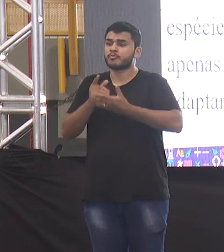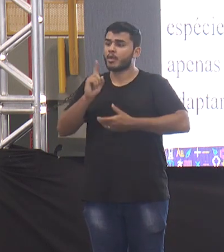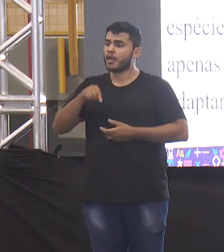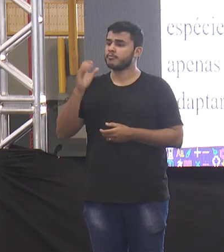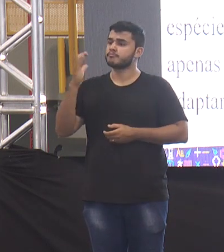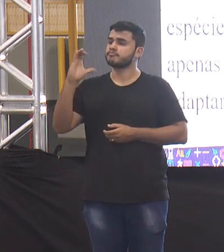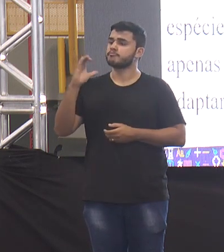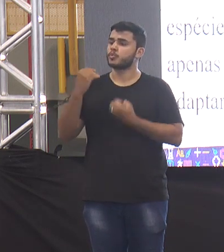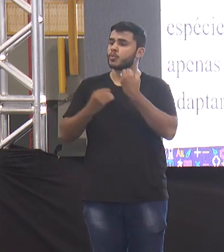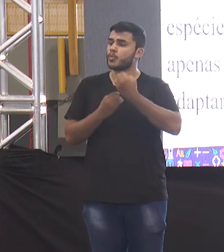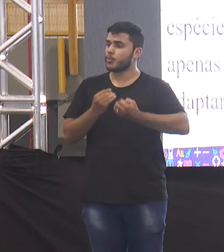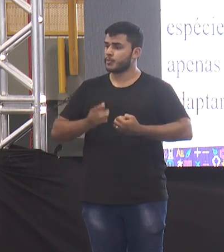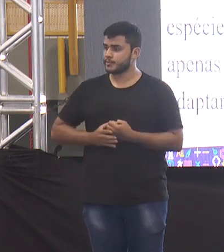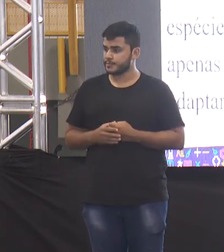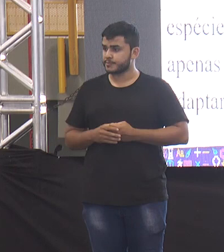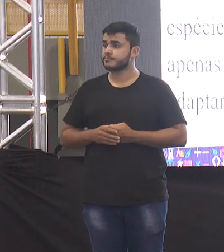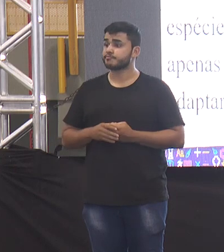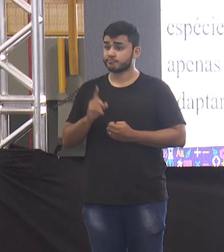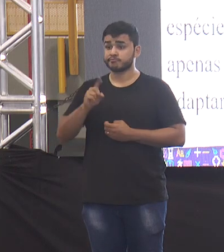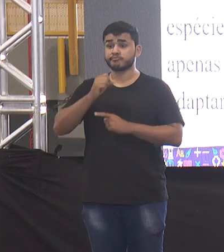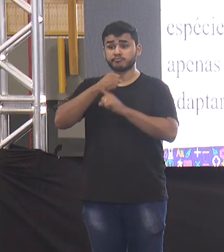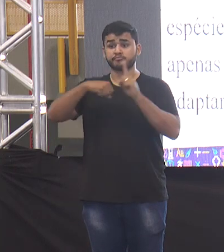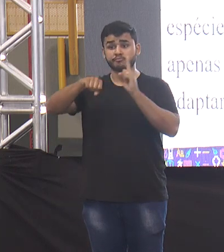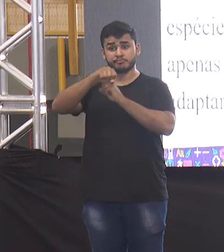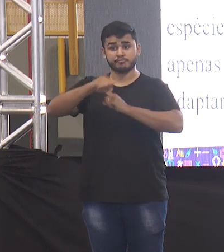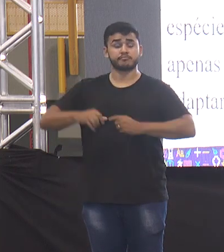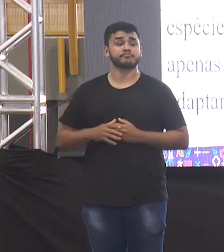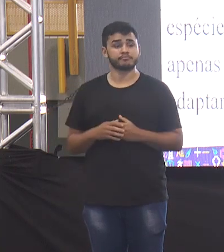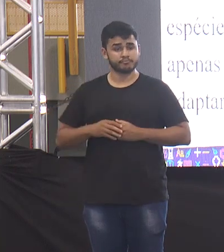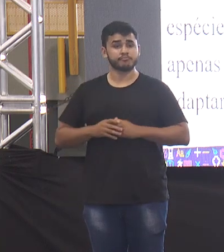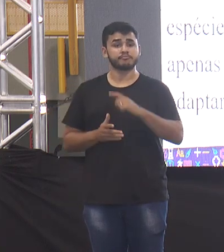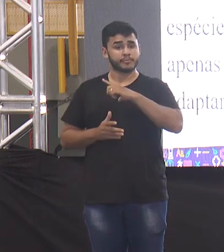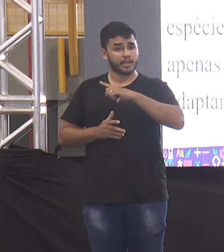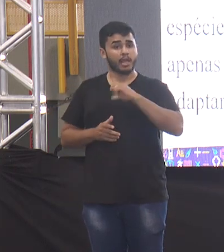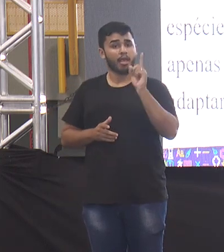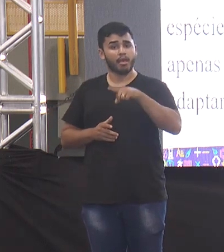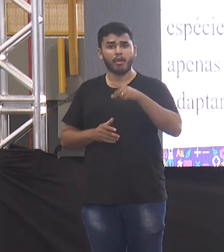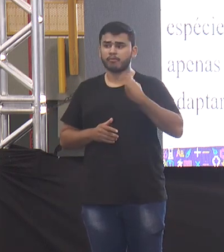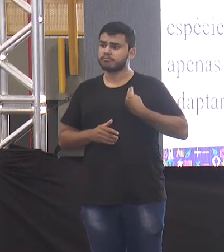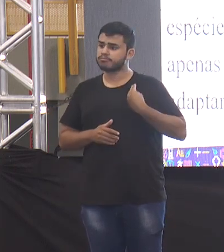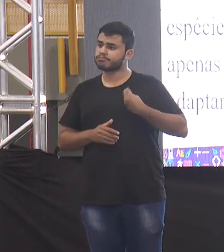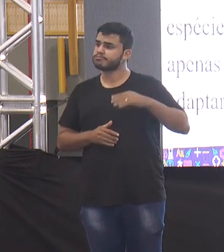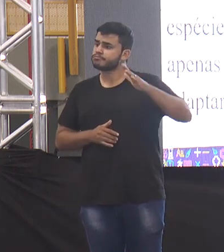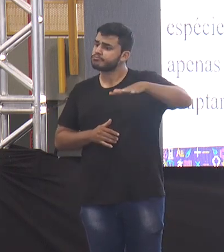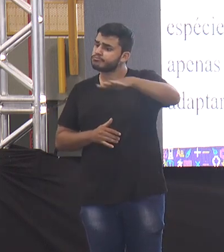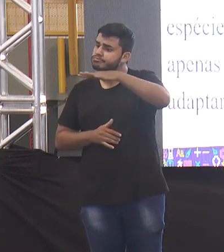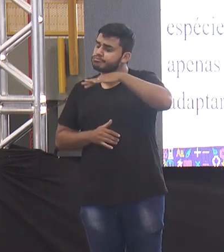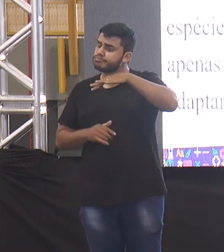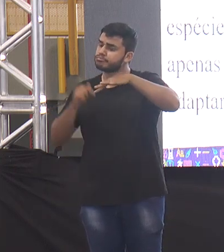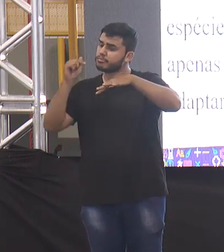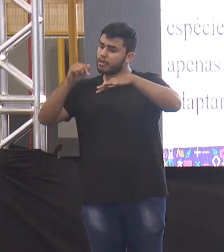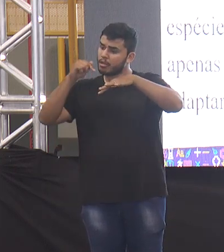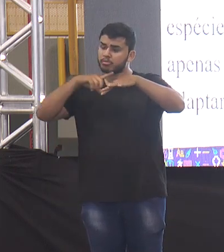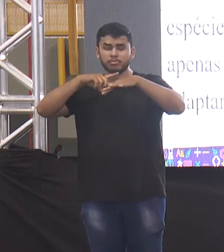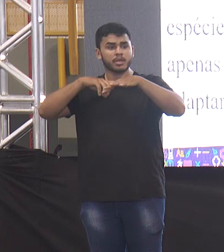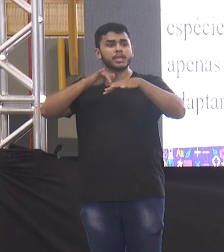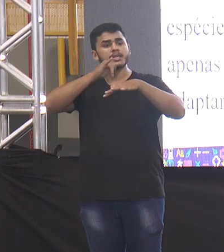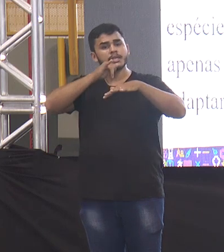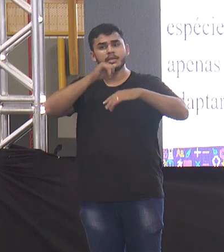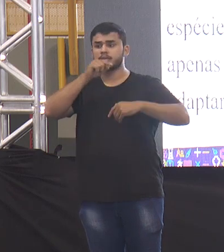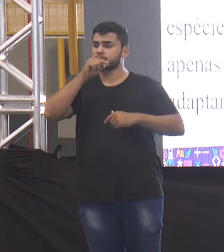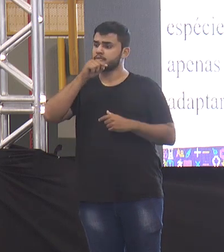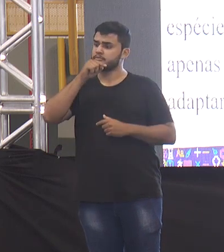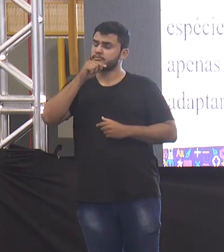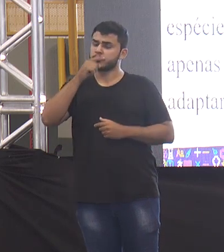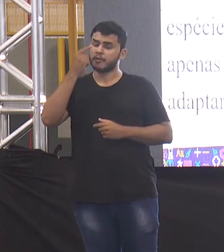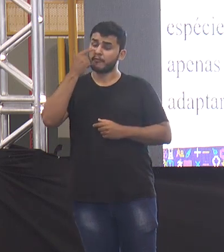que é o escritor? A sociedade, o ser humano. Então ele vai olhar para a sociedade, ele vai